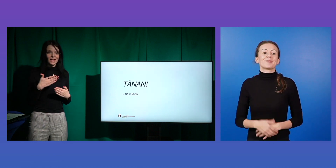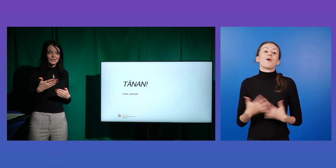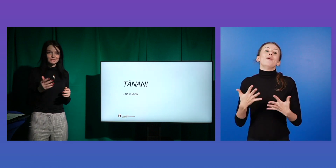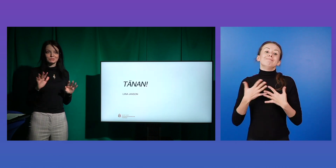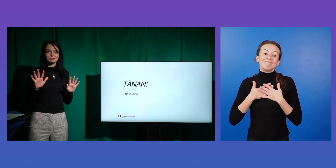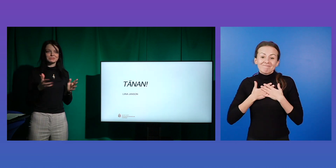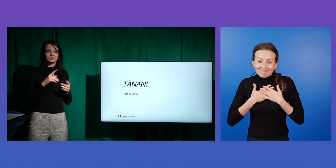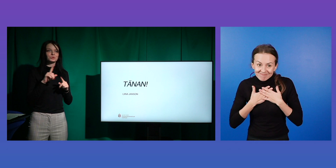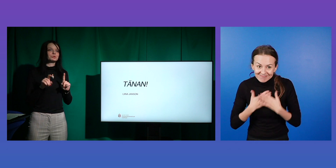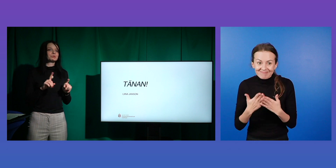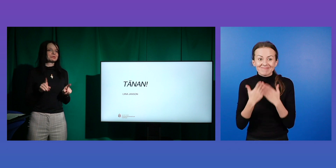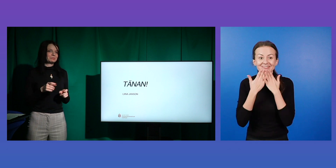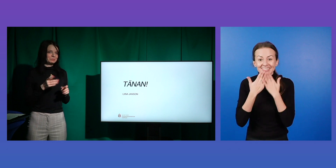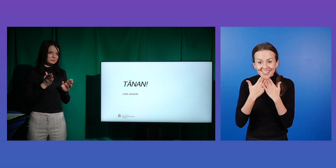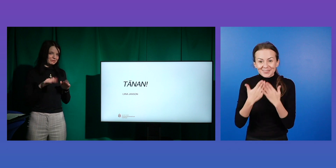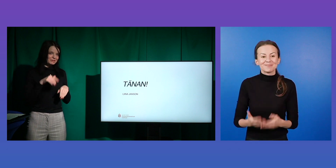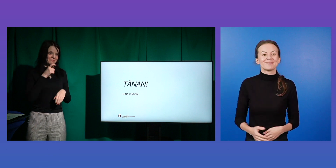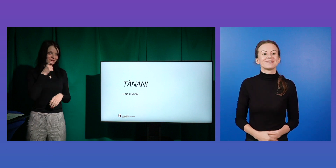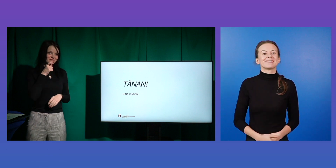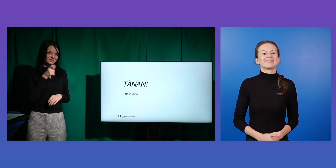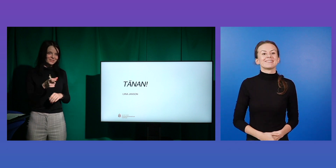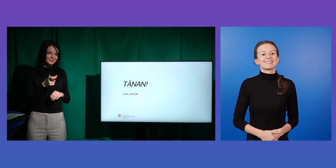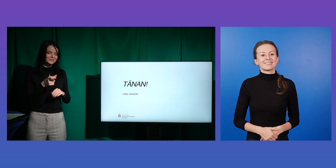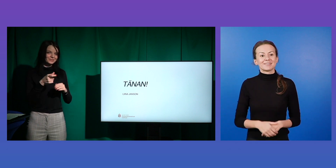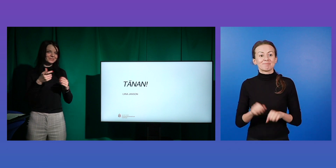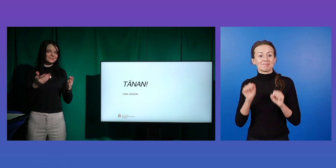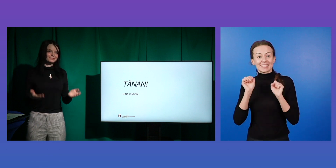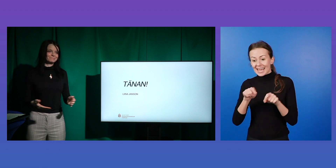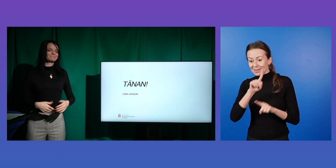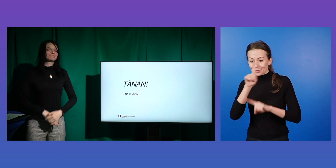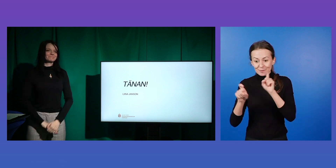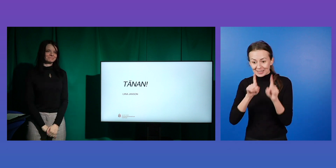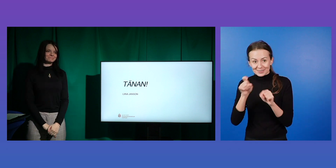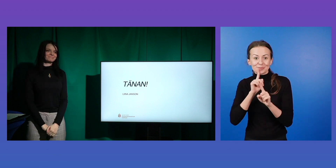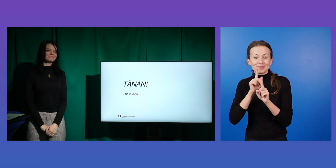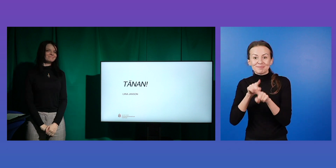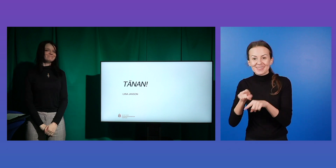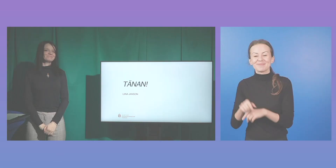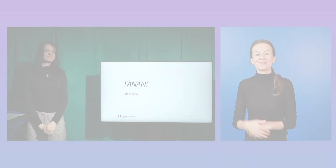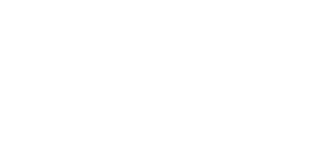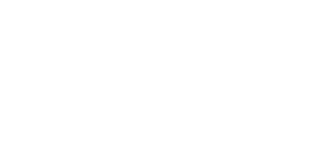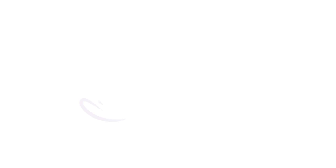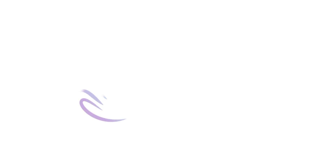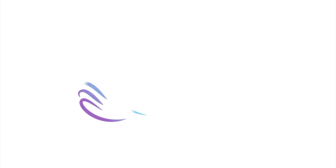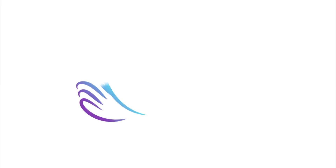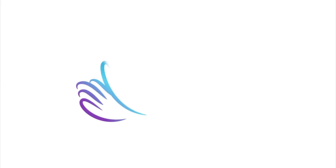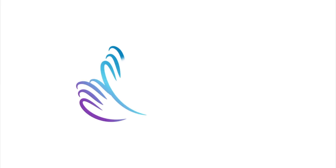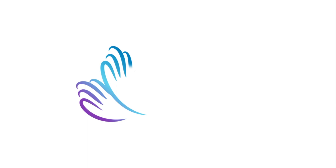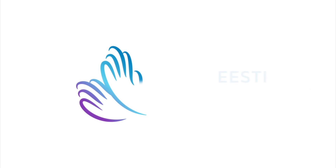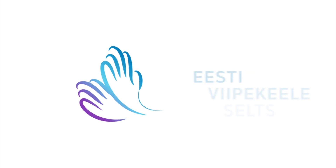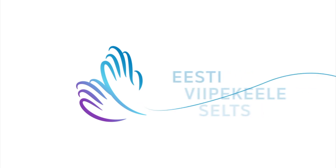Ma tänan teid. Mulle võib küsimus esitada, olen valmis vastama.